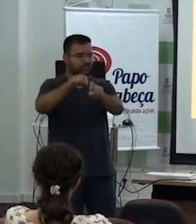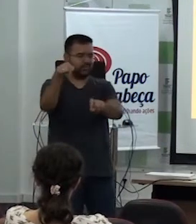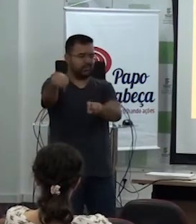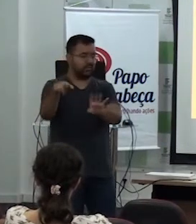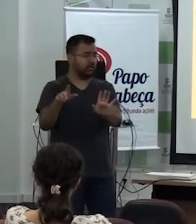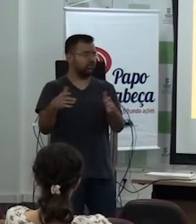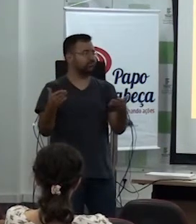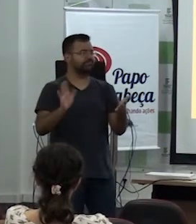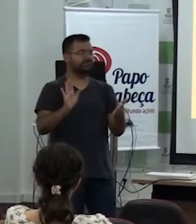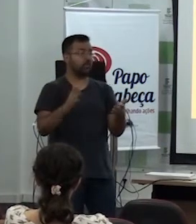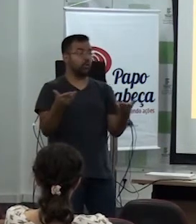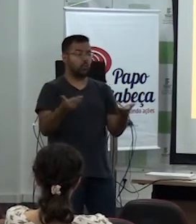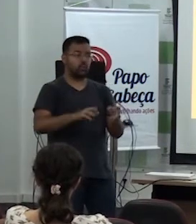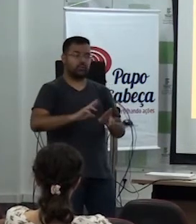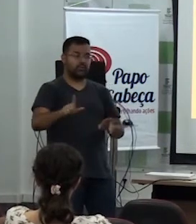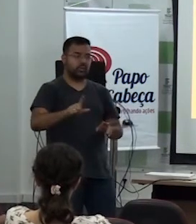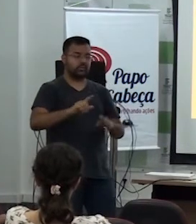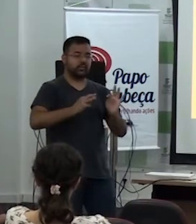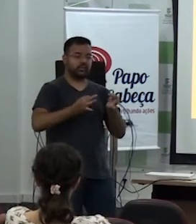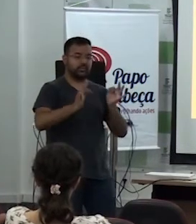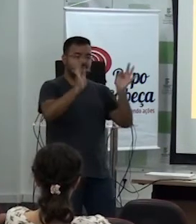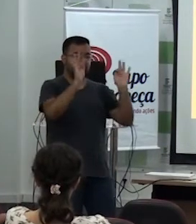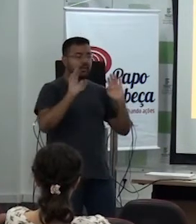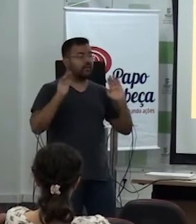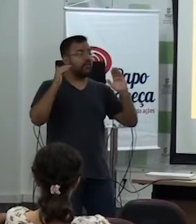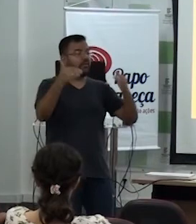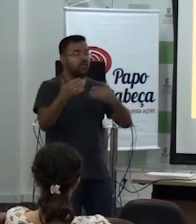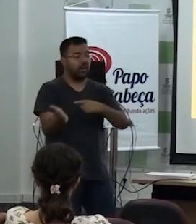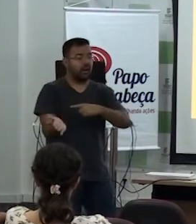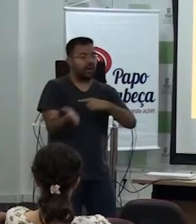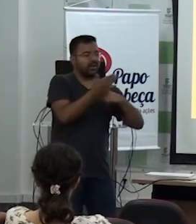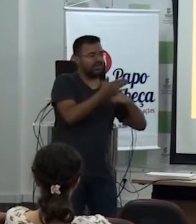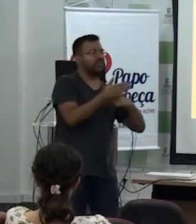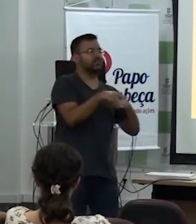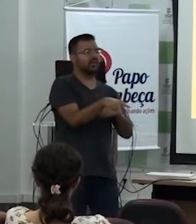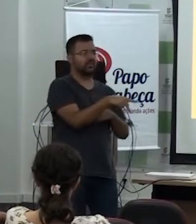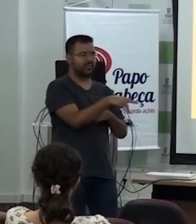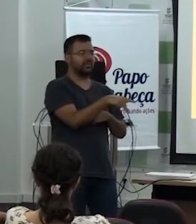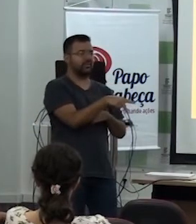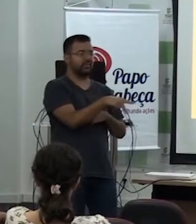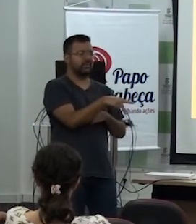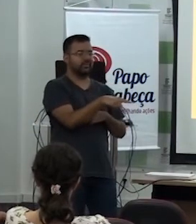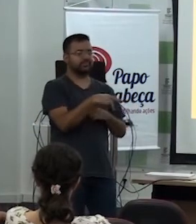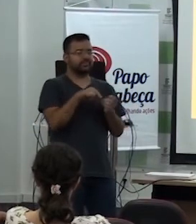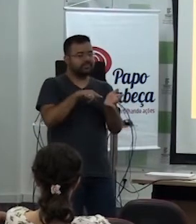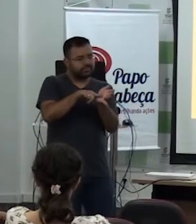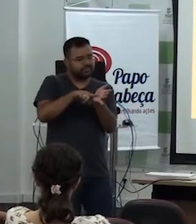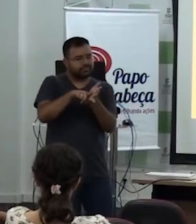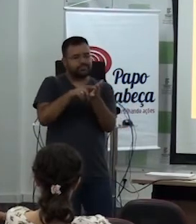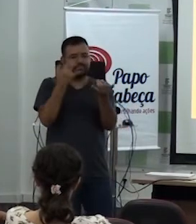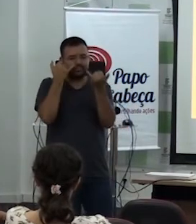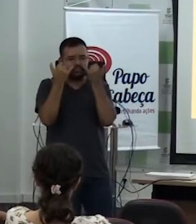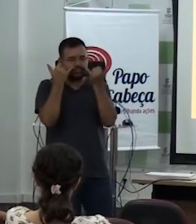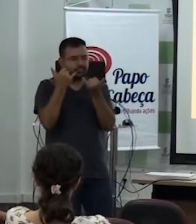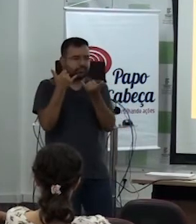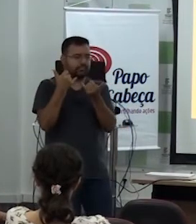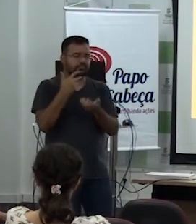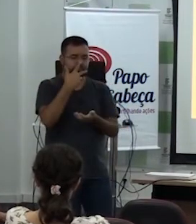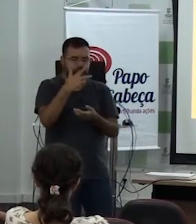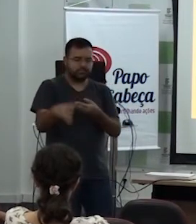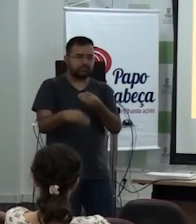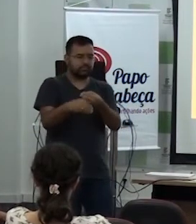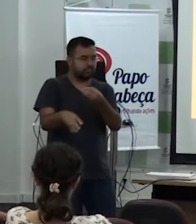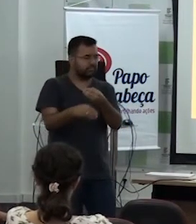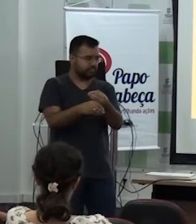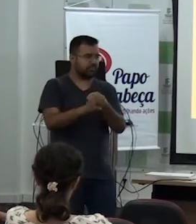hoje as tecnologias que são desenvolvidas, principalmente na área de mineração de dados, são voltadas para auxiliar o trabalho do professor.